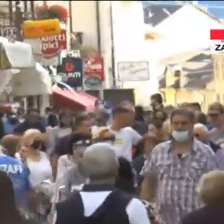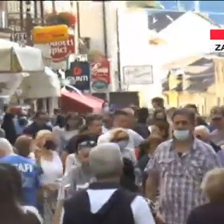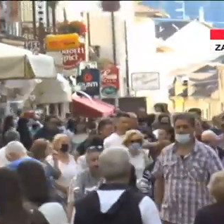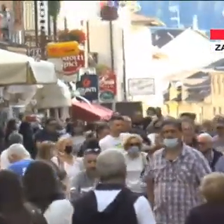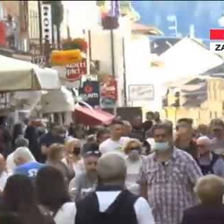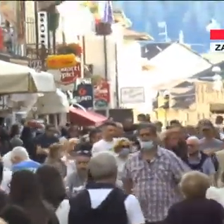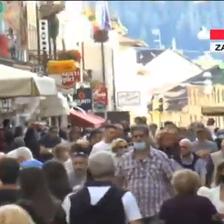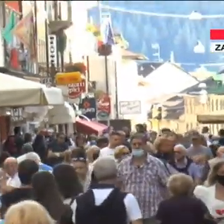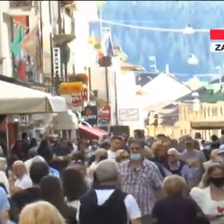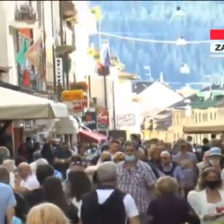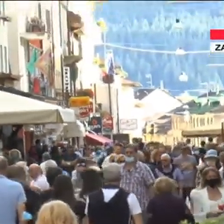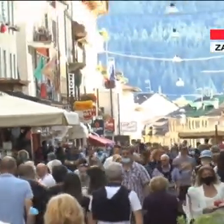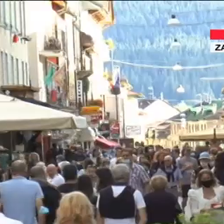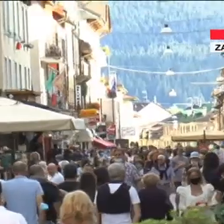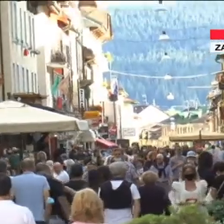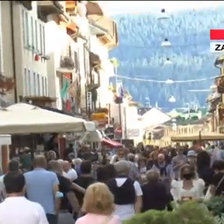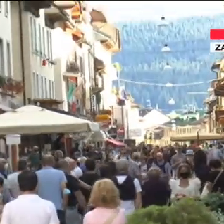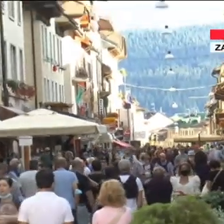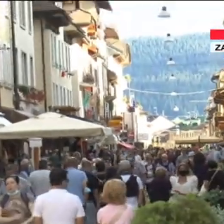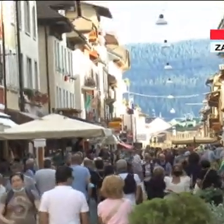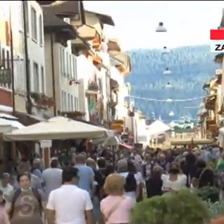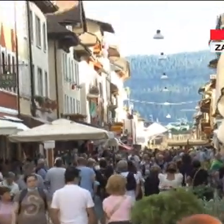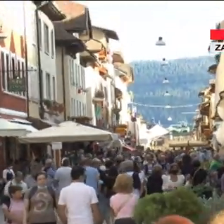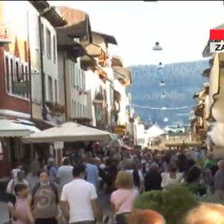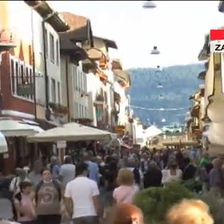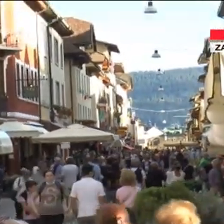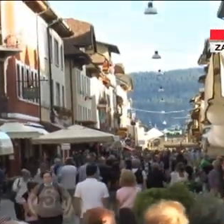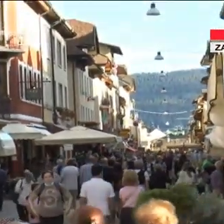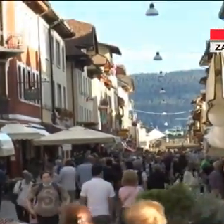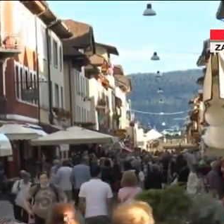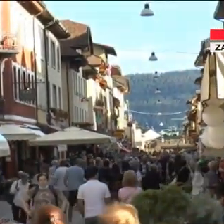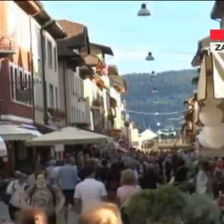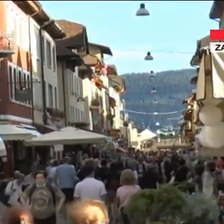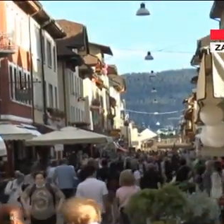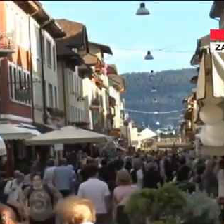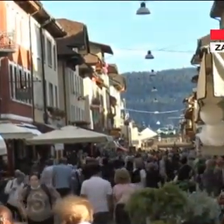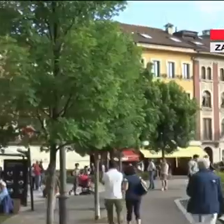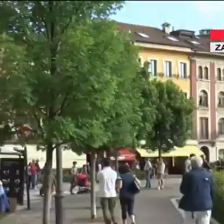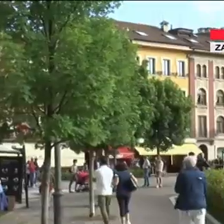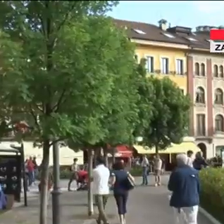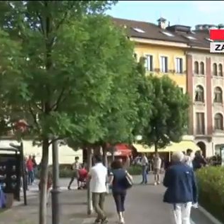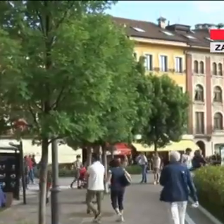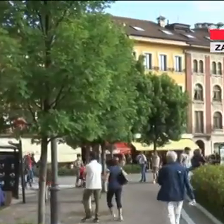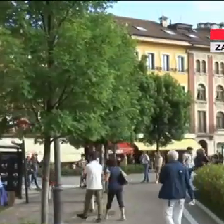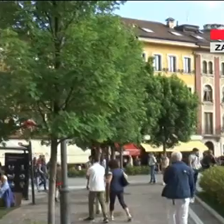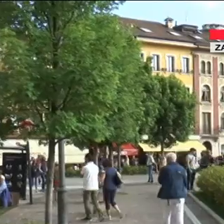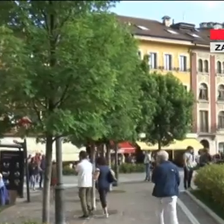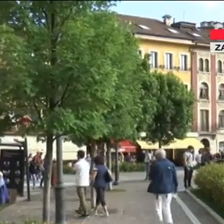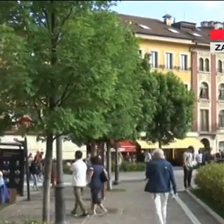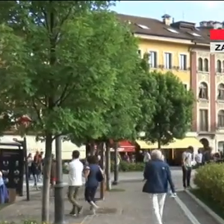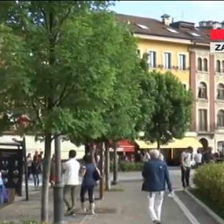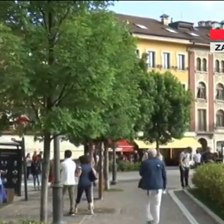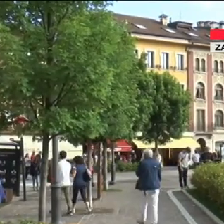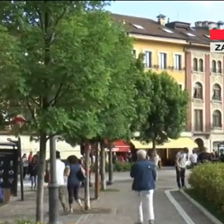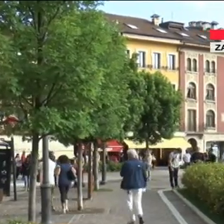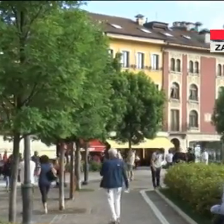fasi dell'emergenza coronavirus. La possibilità di trascorrere una giornata all'aria aperta senza rischiare di incappare in assembramenti ha convinto